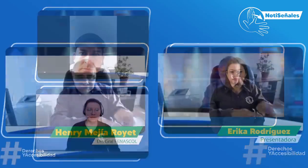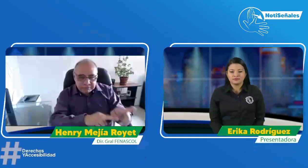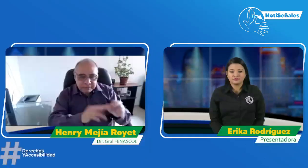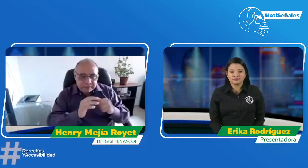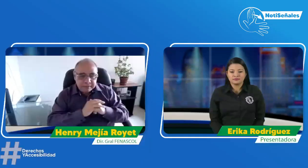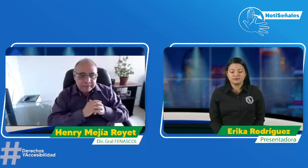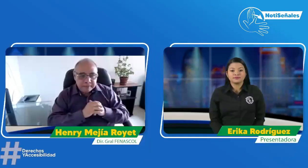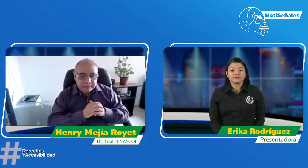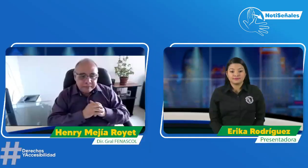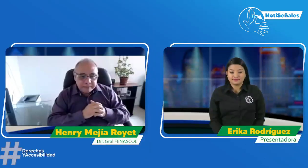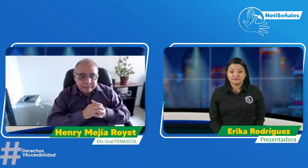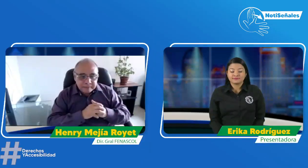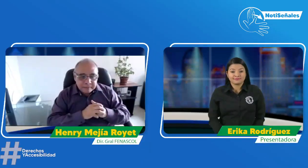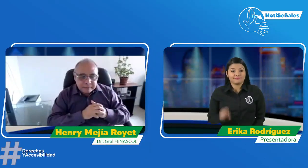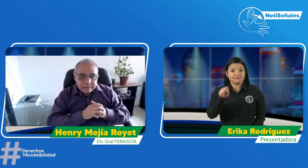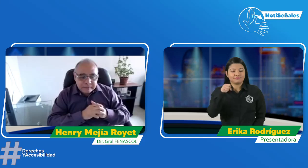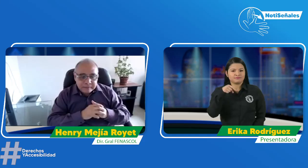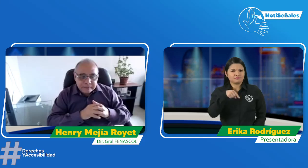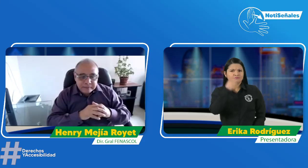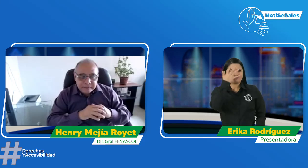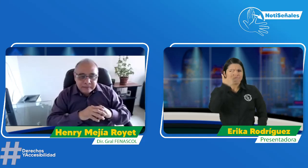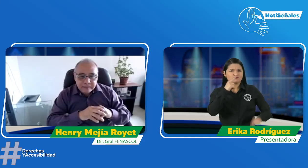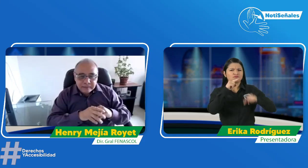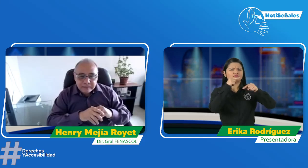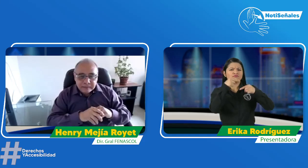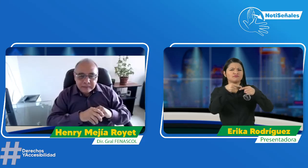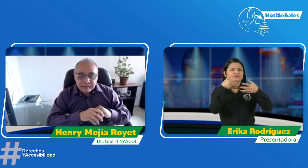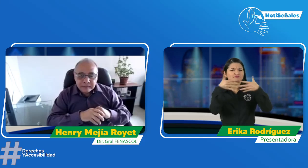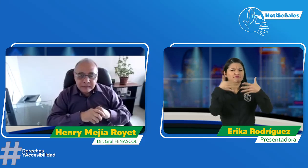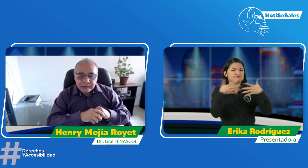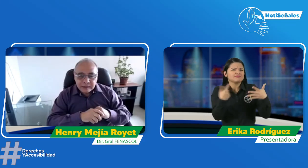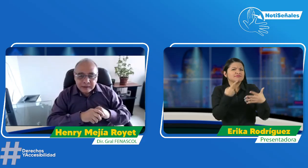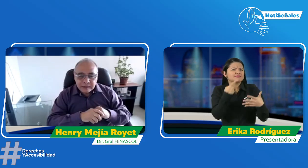tú? Vamos a dar una pausa para que Erika nos pueda decir esta pregunta. Hola a todos.